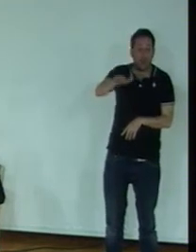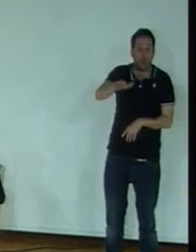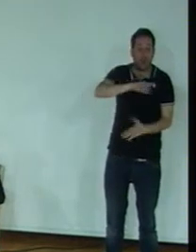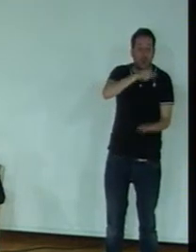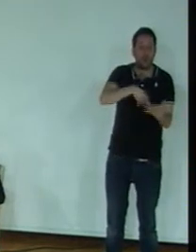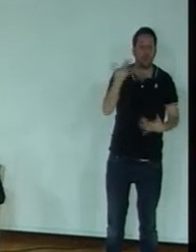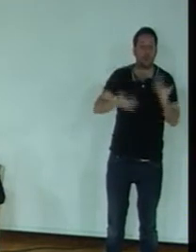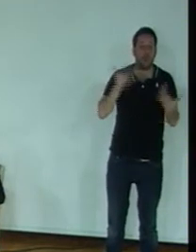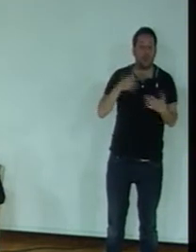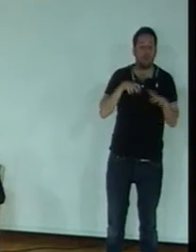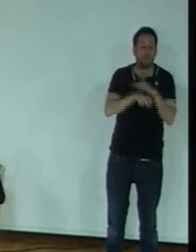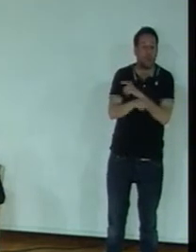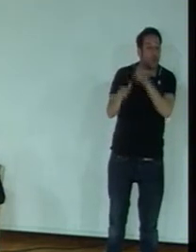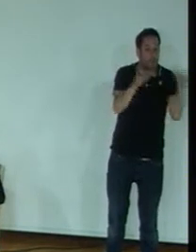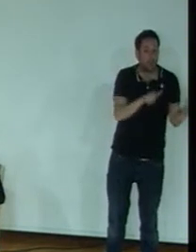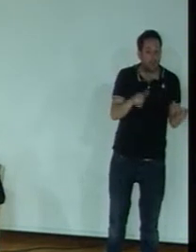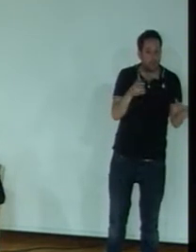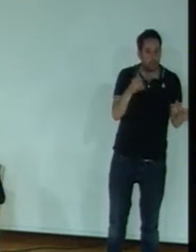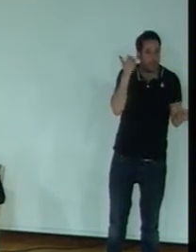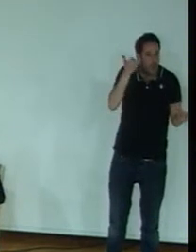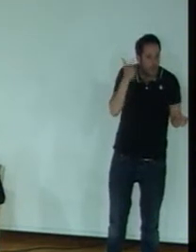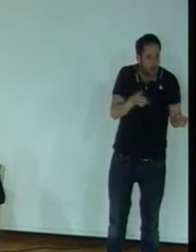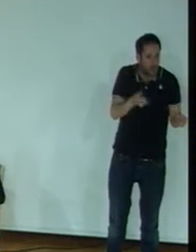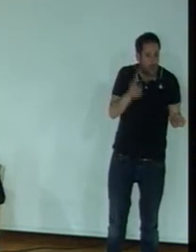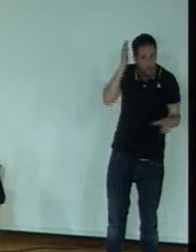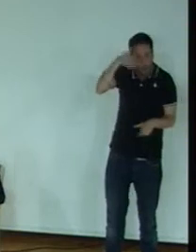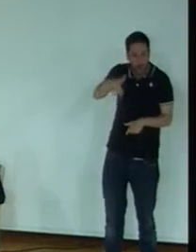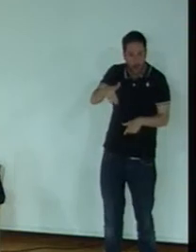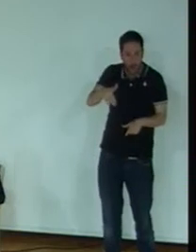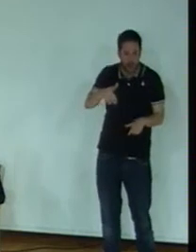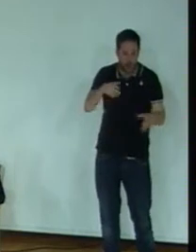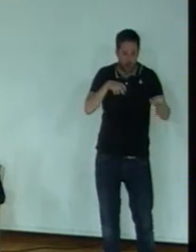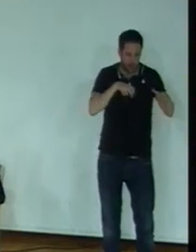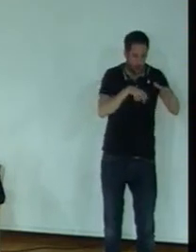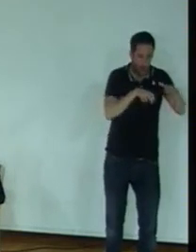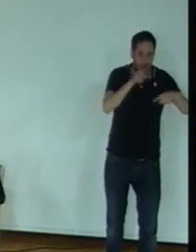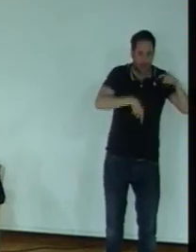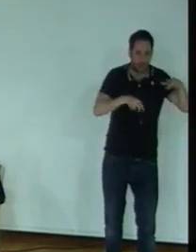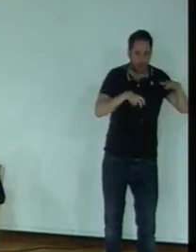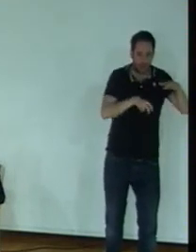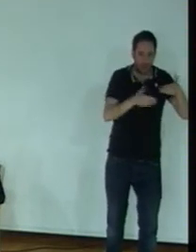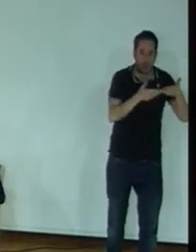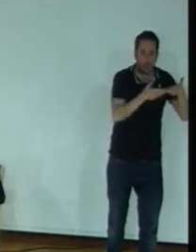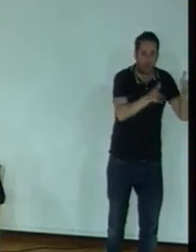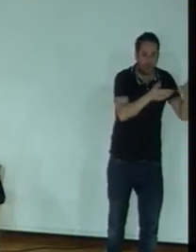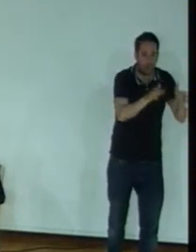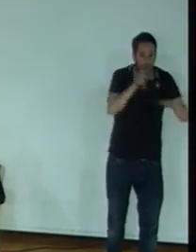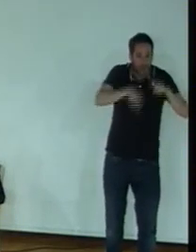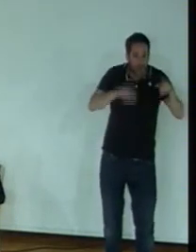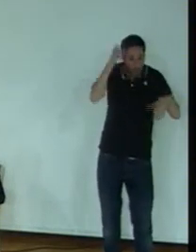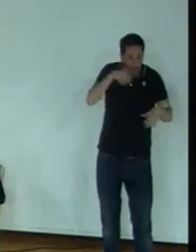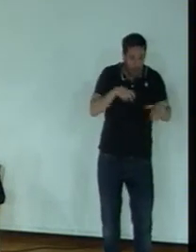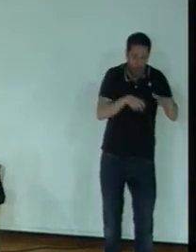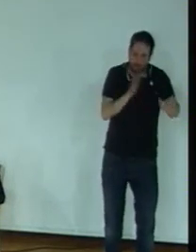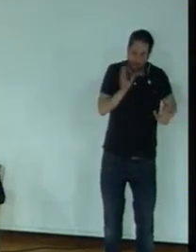lieux de spectacle, par exemple. Imaginez ce que seraient ces contrôles si le pompier n'avait pas le droit de se rendre dans le bâtiment et d'ouvrir toutes les portes. S'il